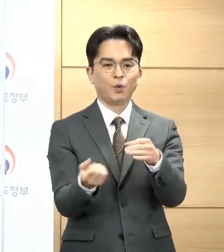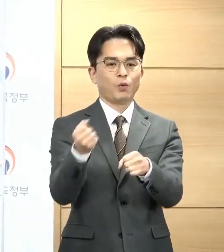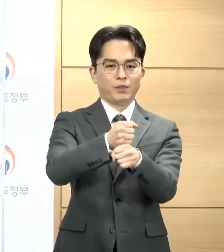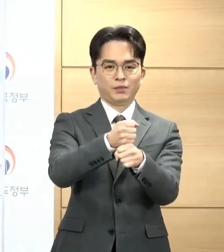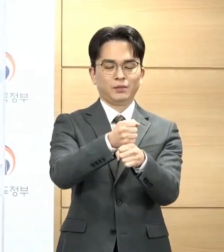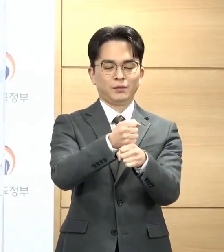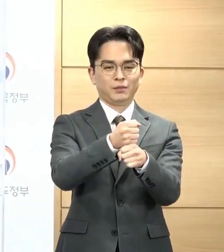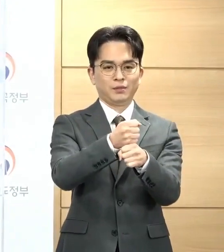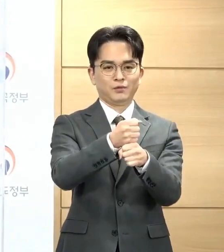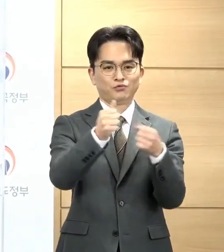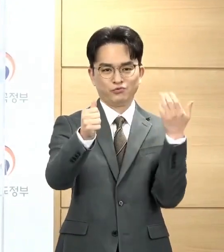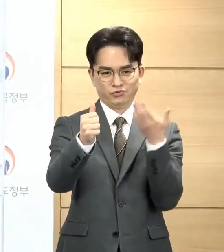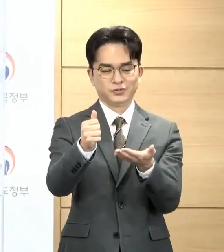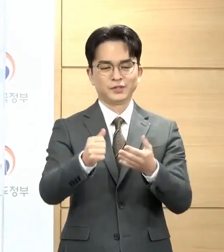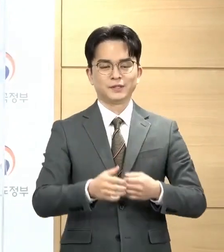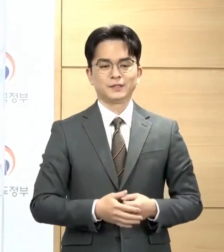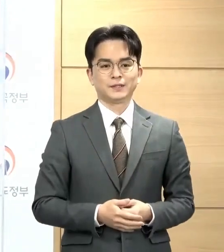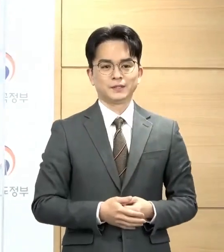아울러